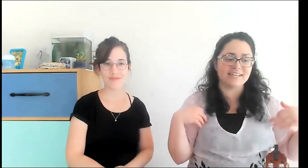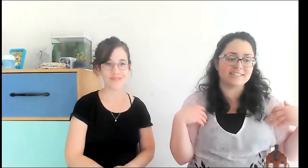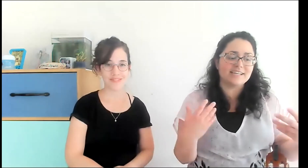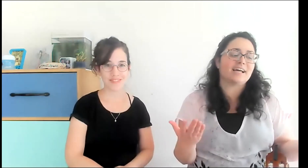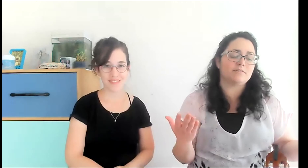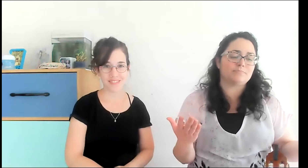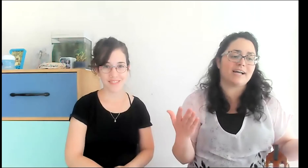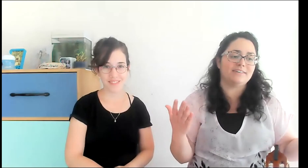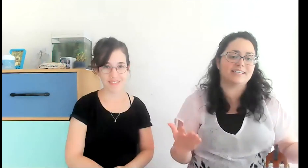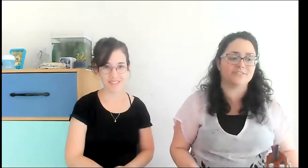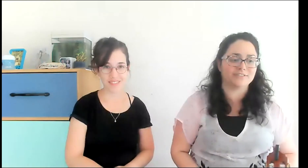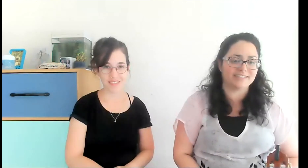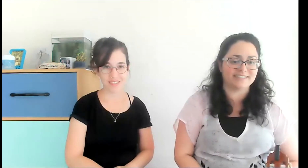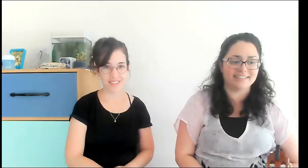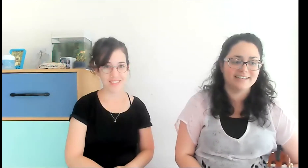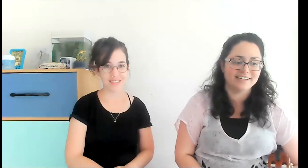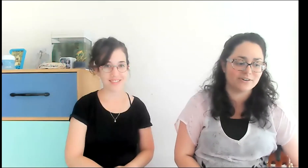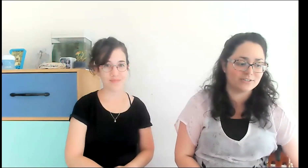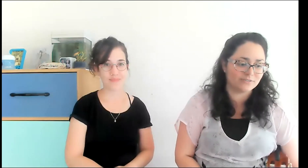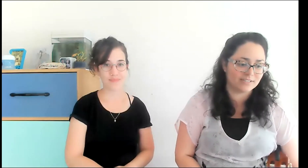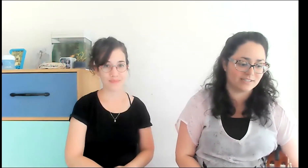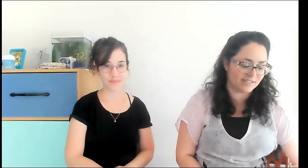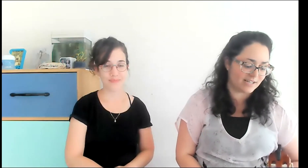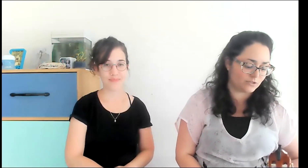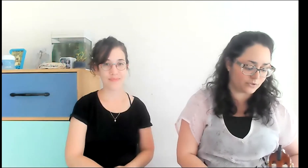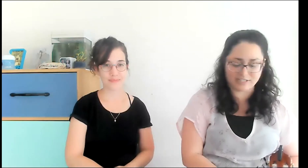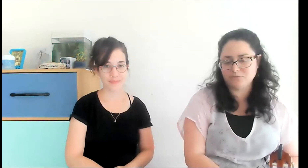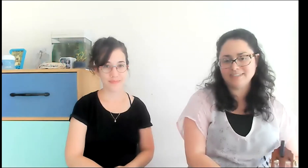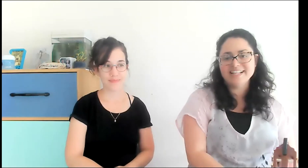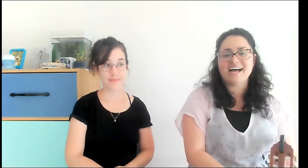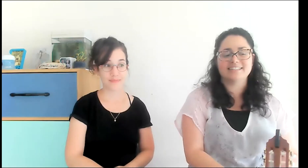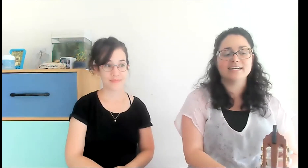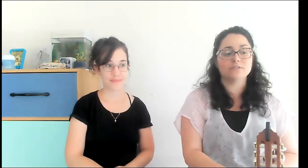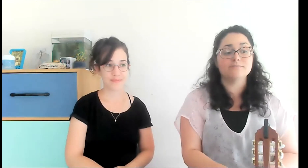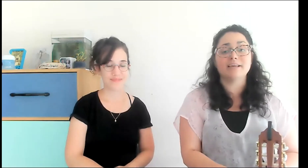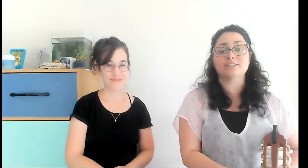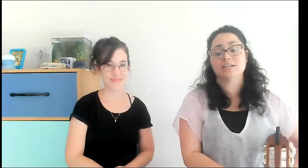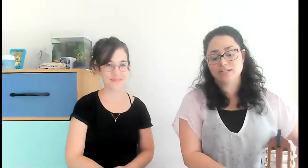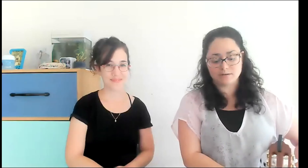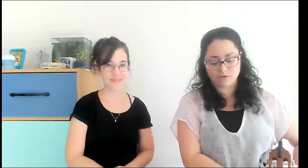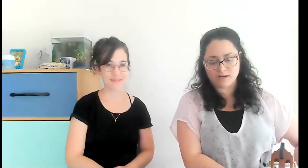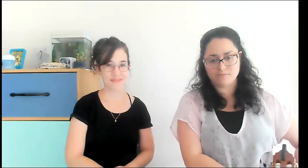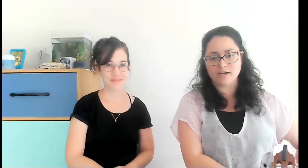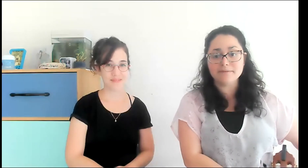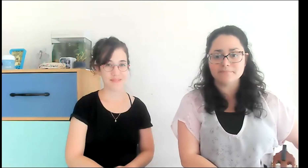לשיר יחד עם המשפחה ולקוות לכל הטוב הזה שיעטוף אותנו. אז אנחנו עושים מרשרש אילן ברוח. מוכנים?